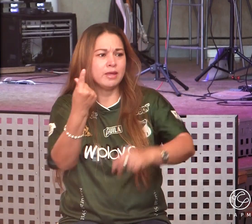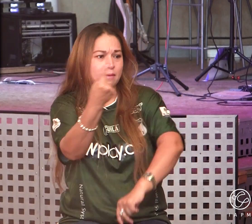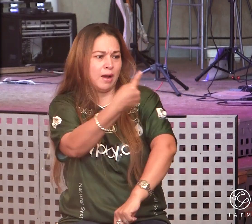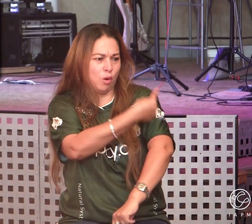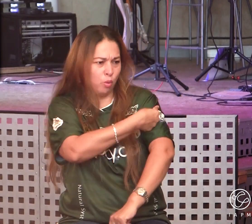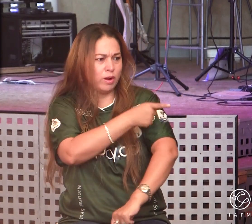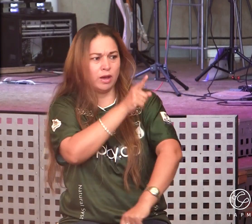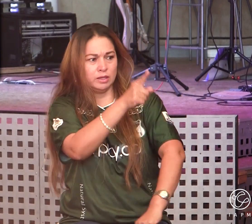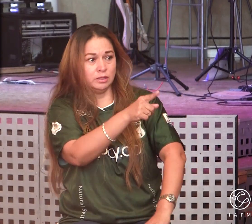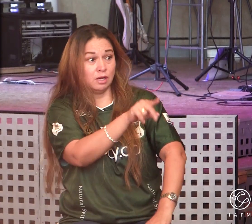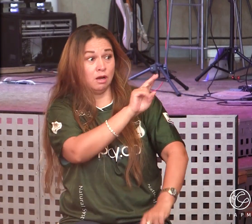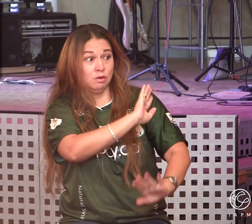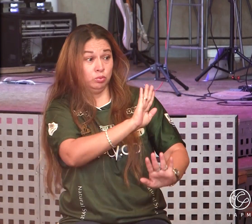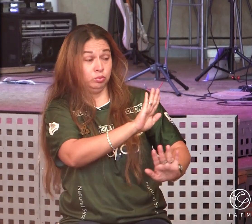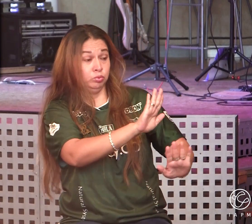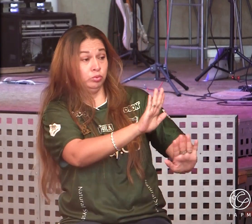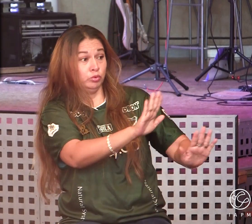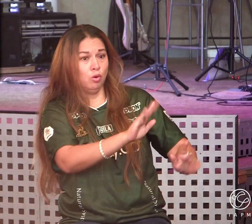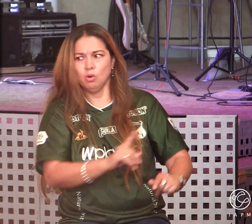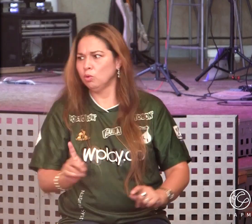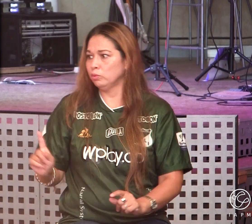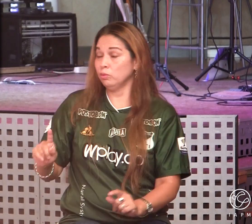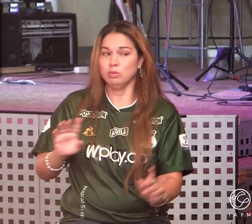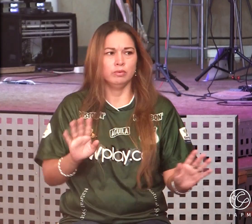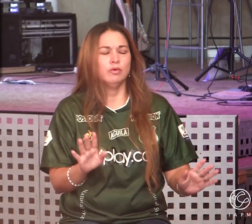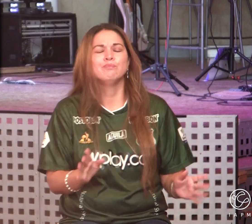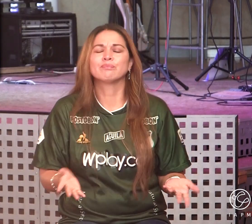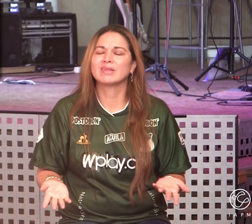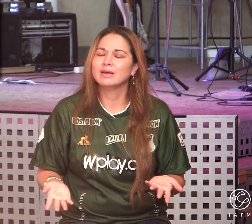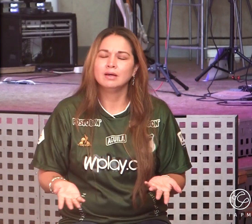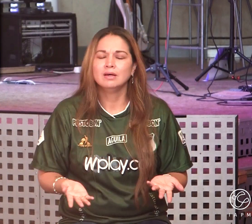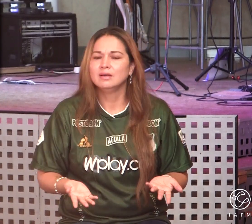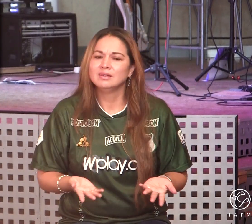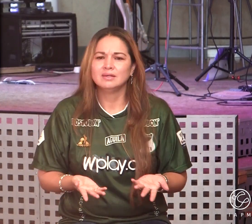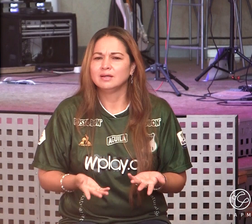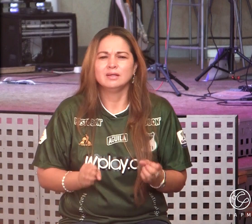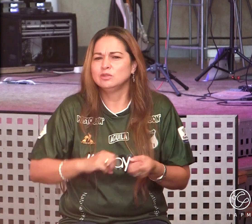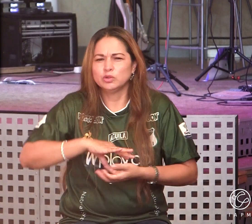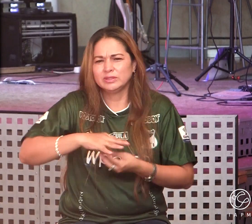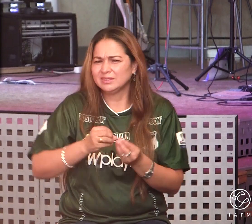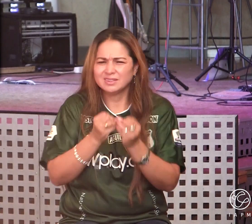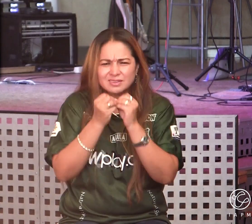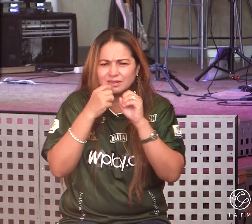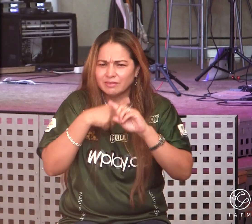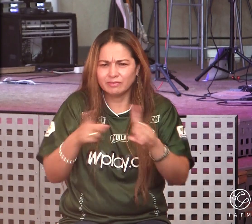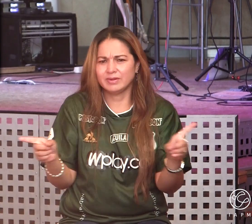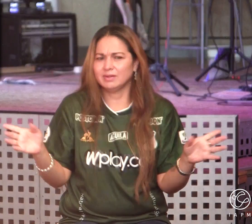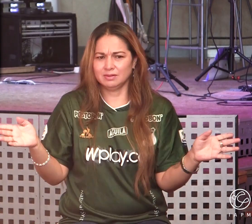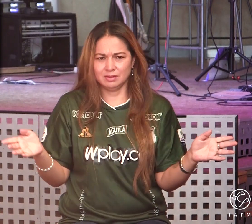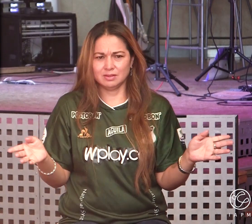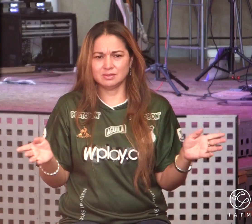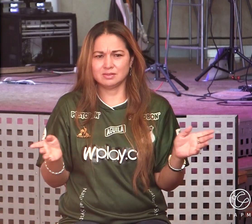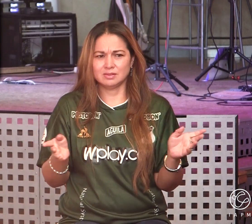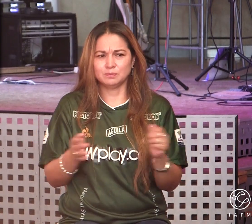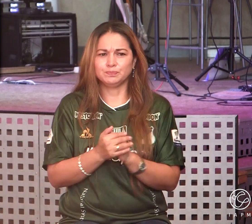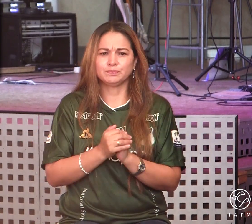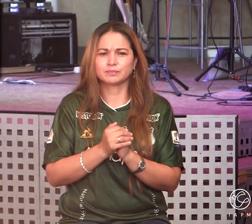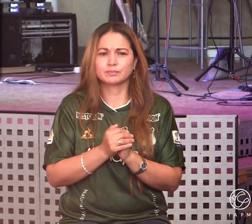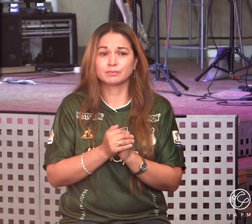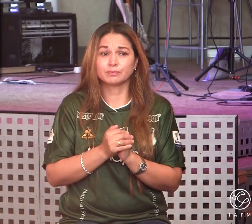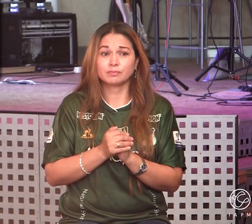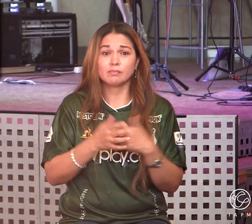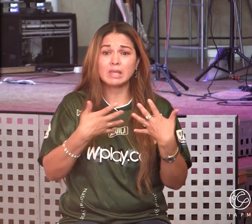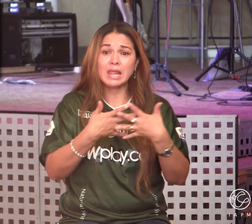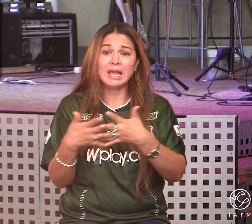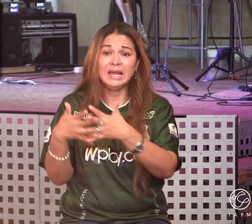de cosas que entraron. Nosotros preguntando, Señor, ¿cuál es como tu mirada de lo que está pasando? En Estados Unidos se hizo viral, como se